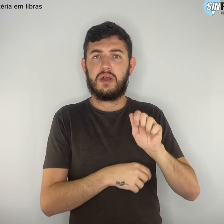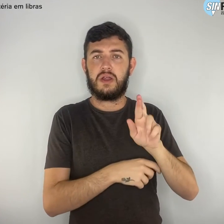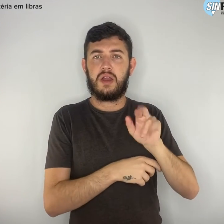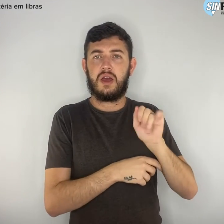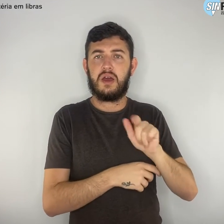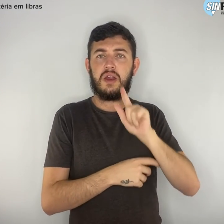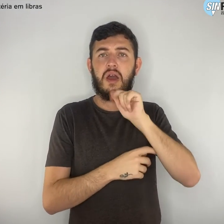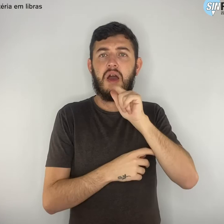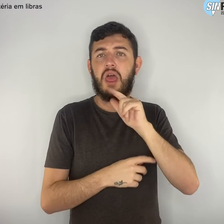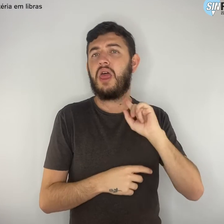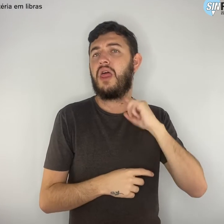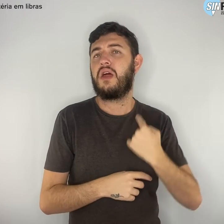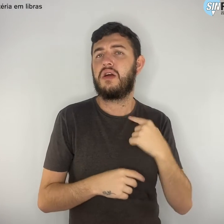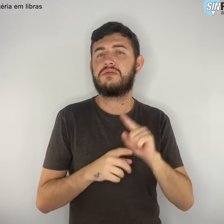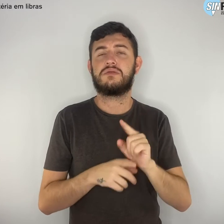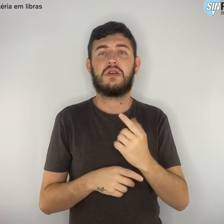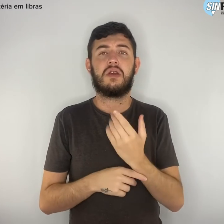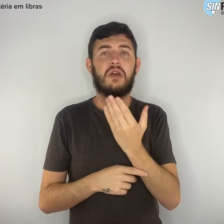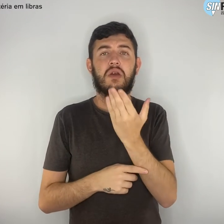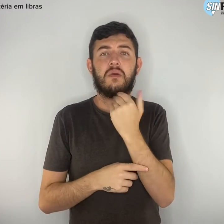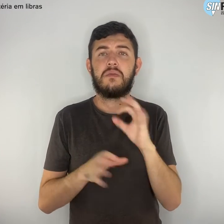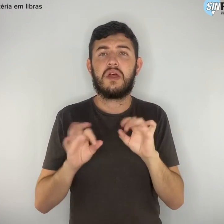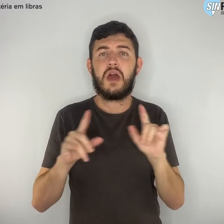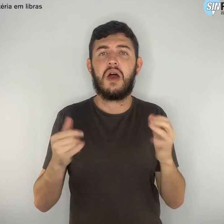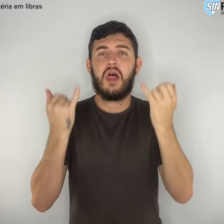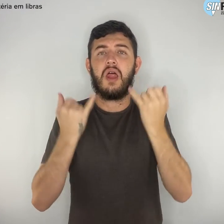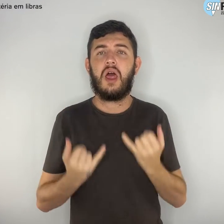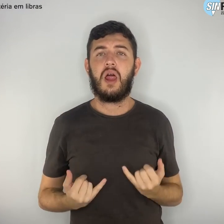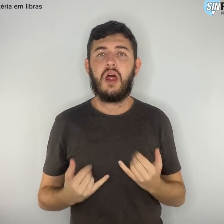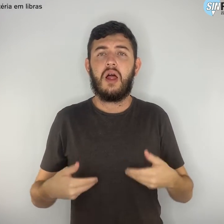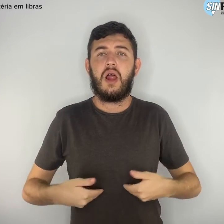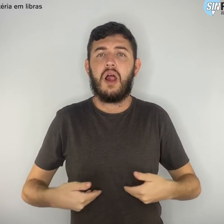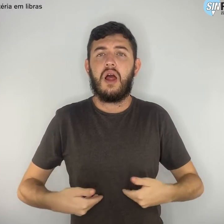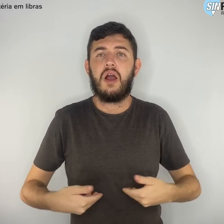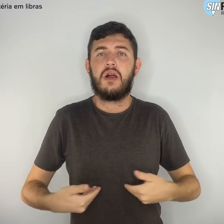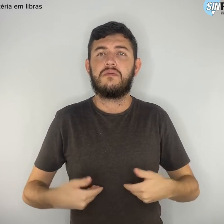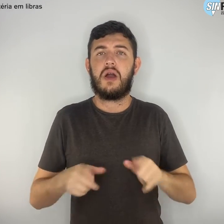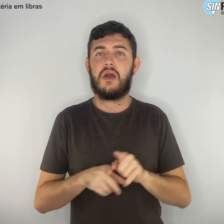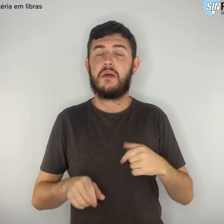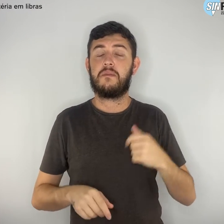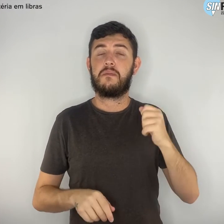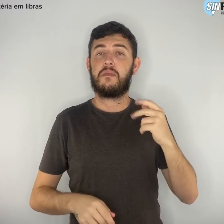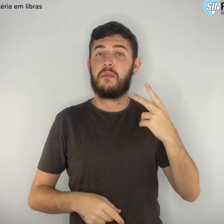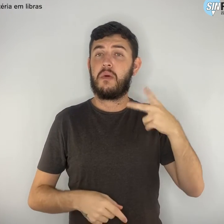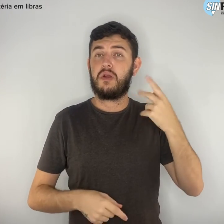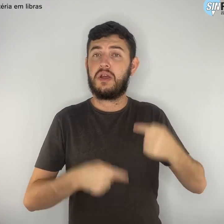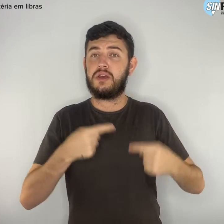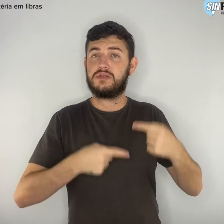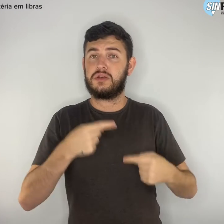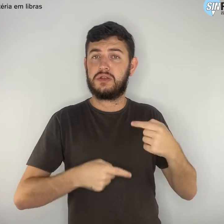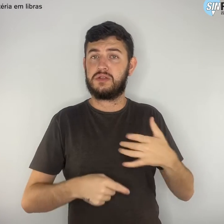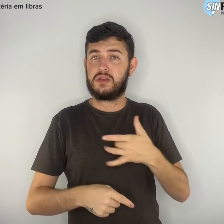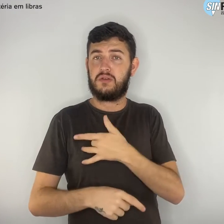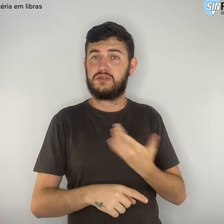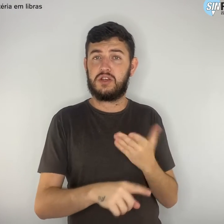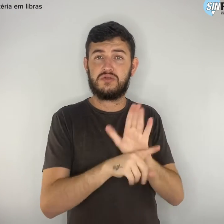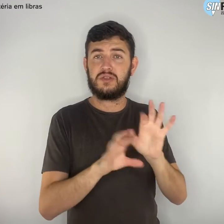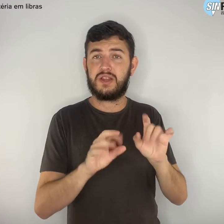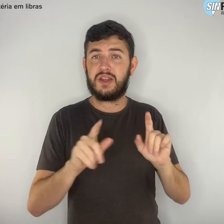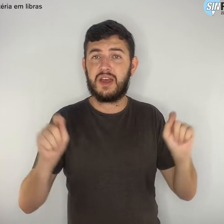de alimentos, abandono das políticas públicas de saúde, insegurança alimentar, avanço do